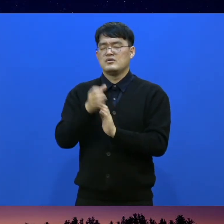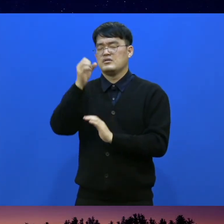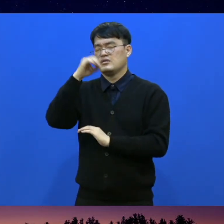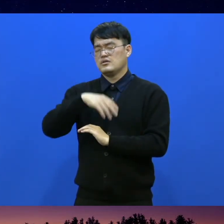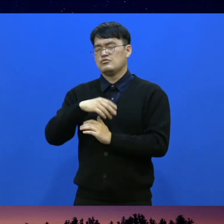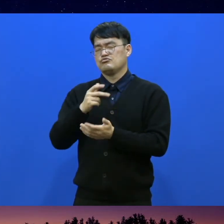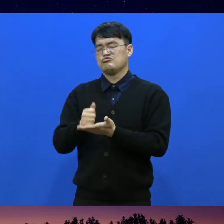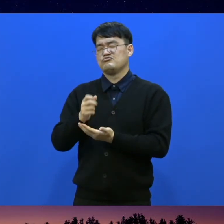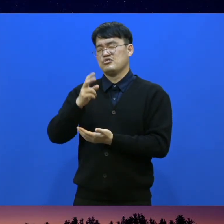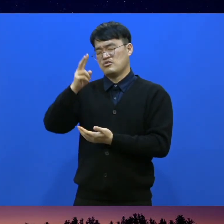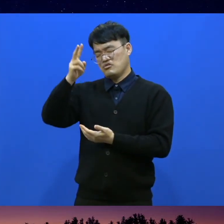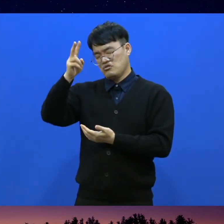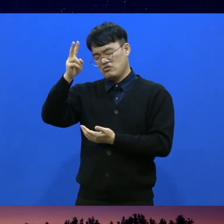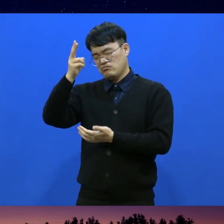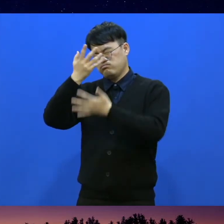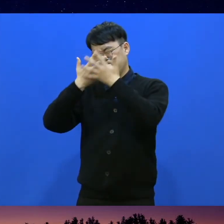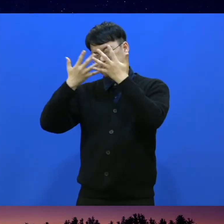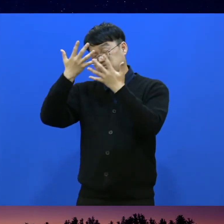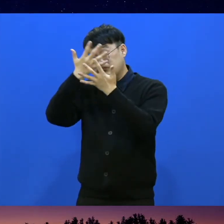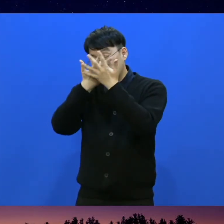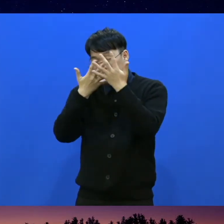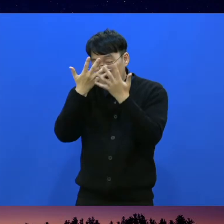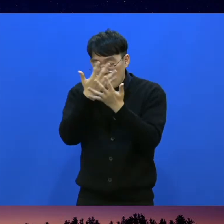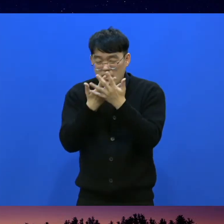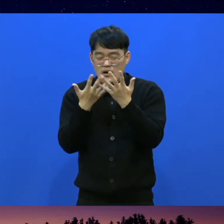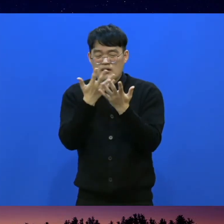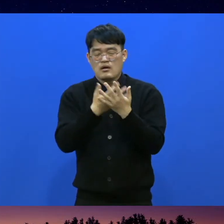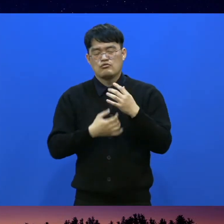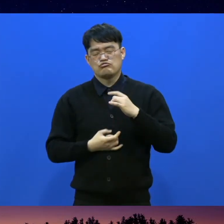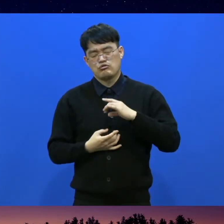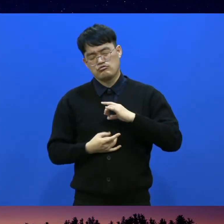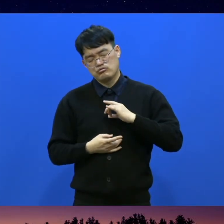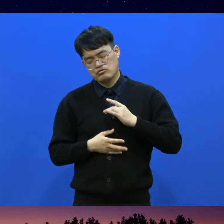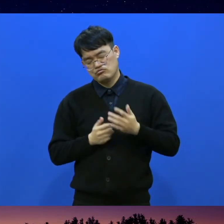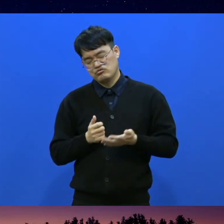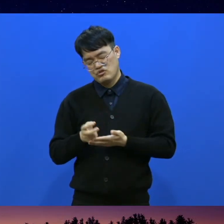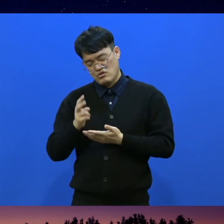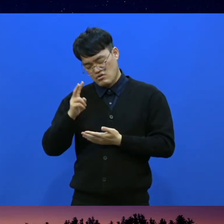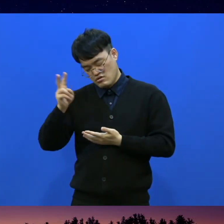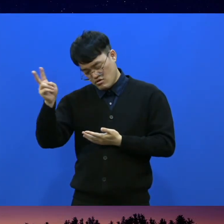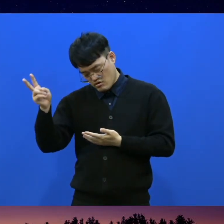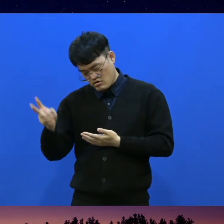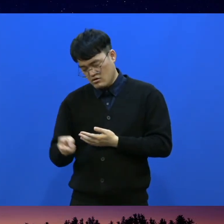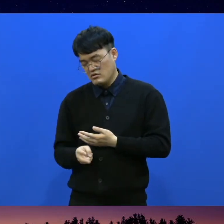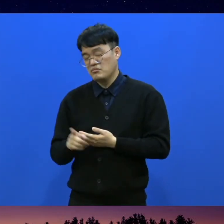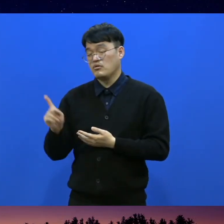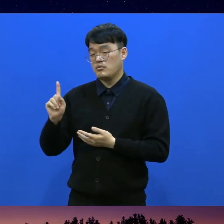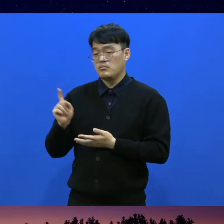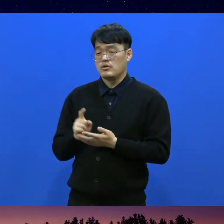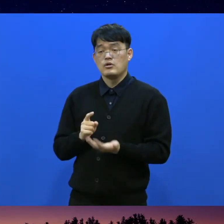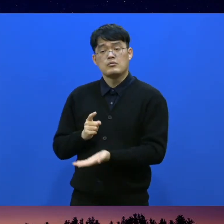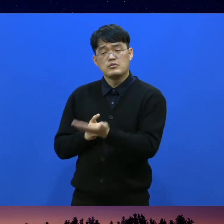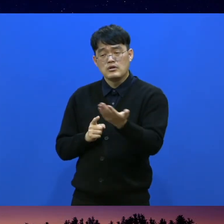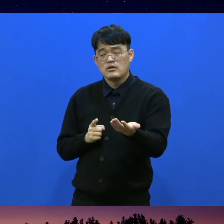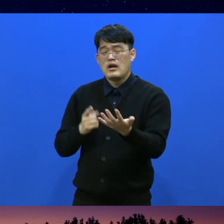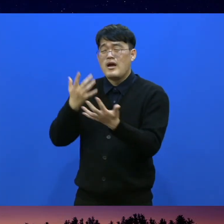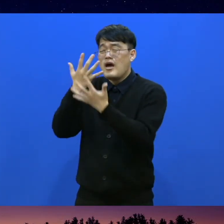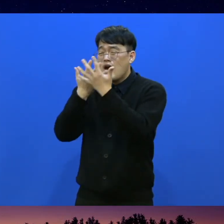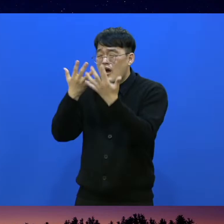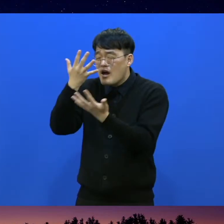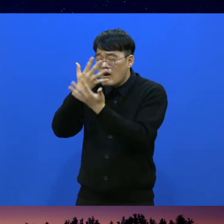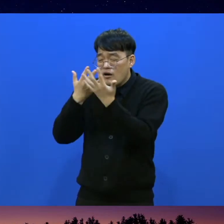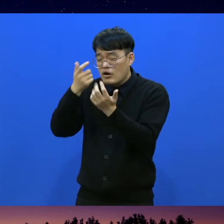그냥 두리뭉실한 기도, 애매모호한 기도. 하나님도 여러분들이 애매모호하게 기도하시면 하나님도